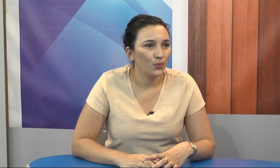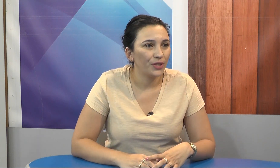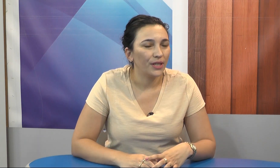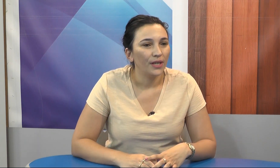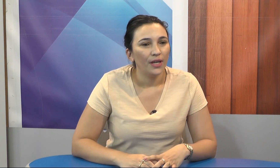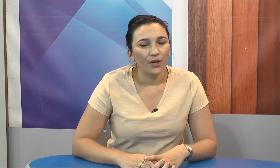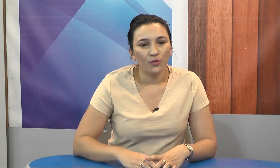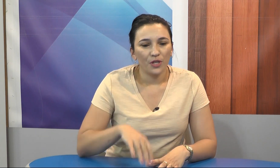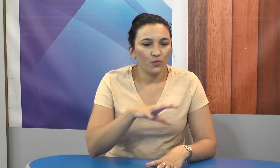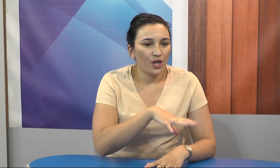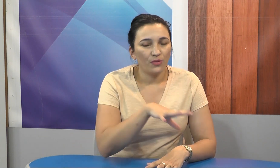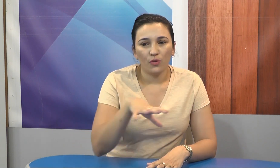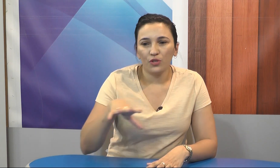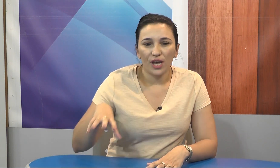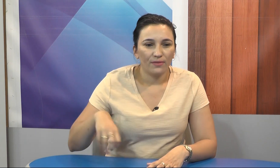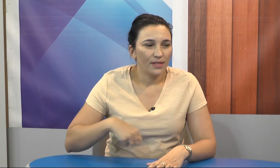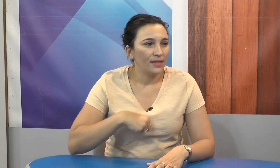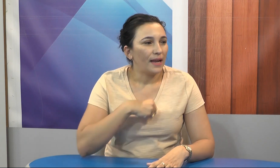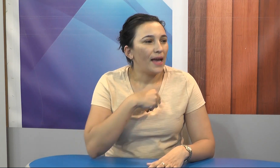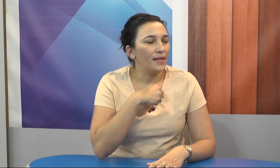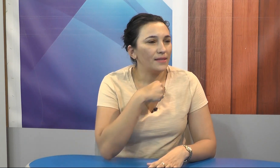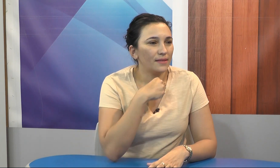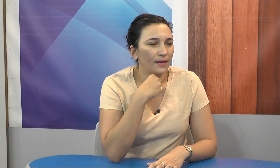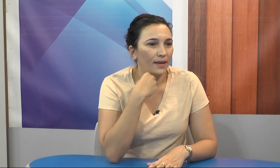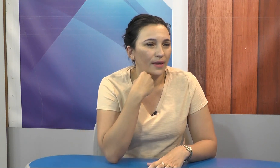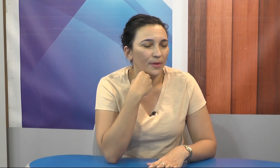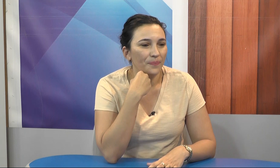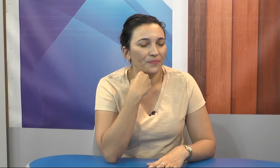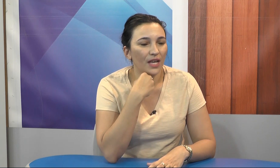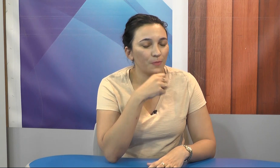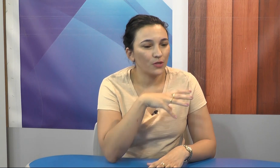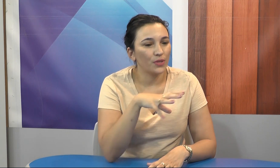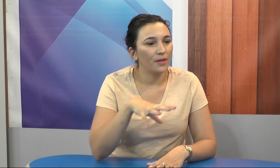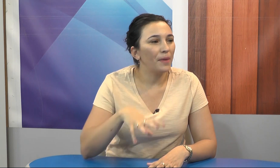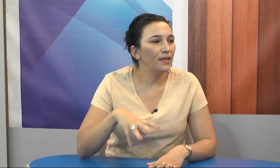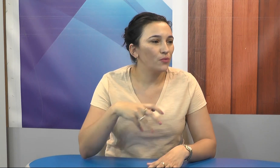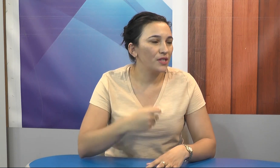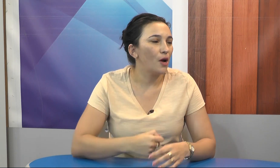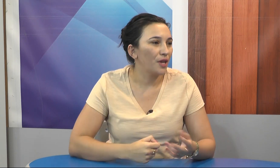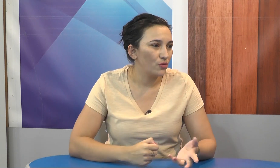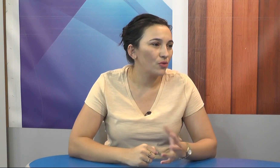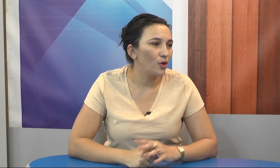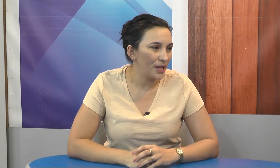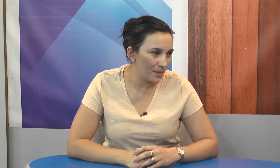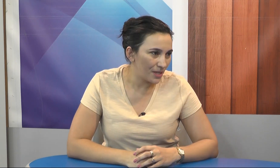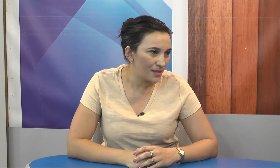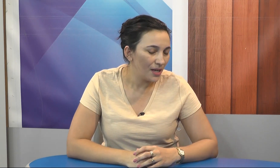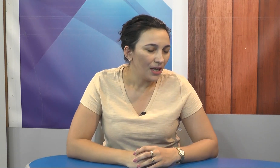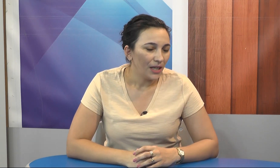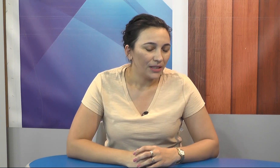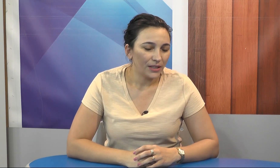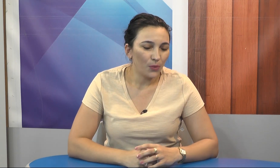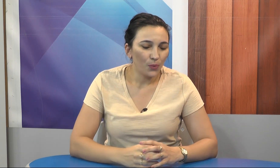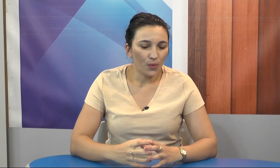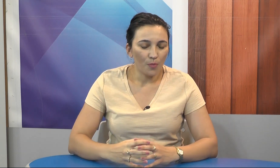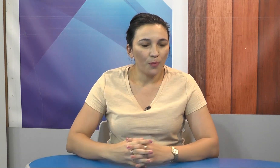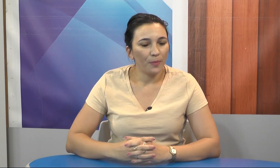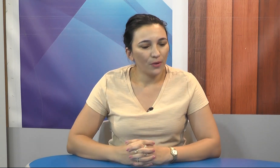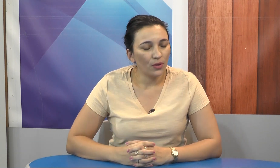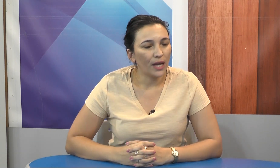surda, do mesmo jeito que o objeto tem sinais, as pessoas também têm um sinal, que é o seu nome em Libras. Então, o meu primeiro contato